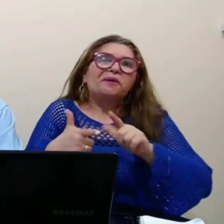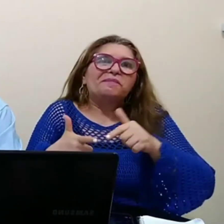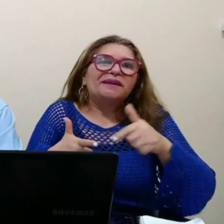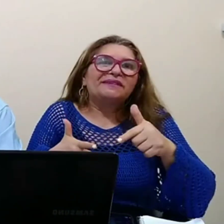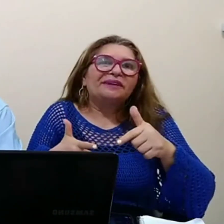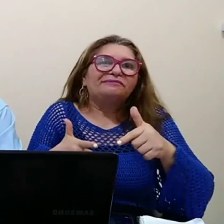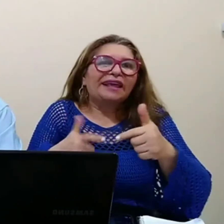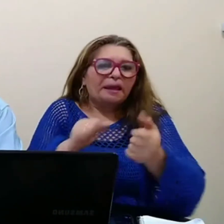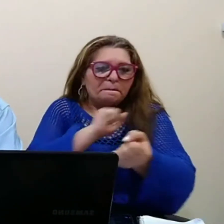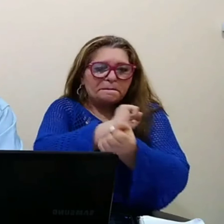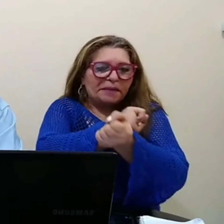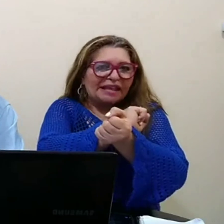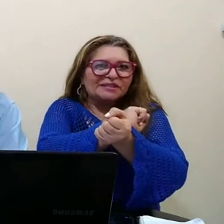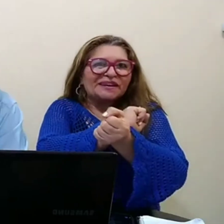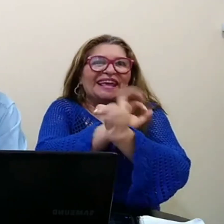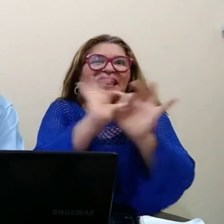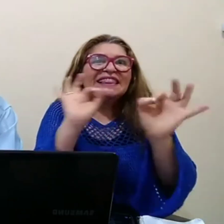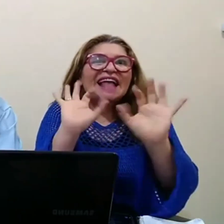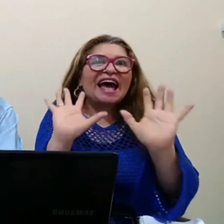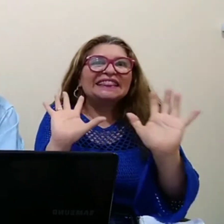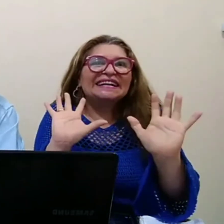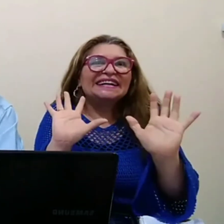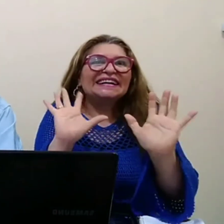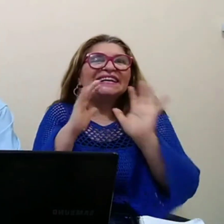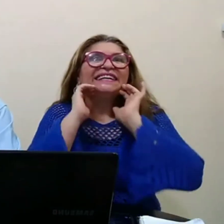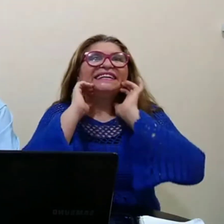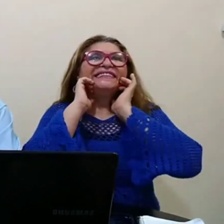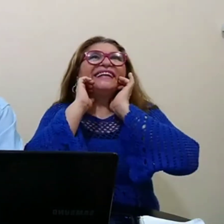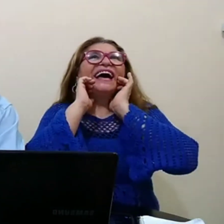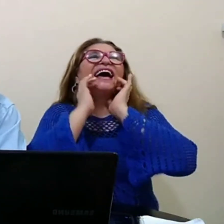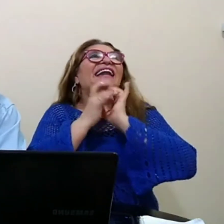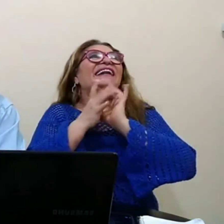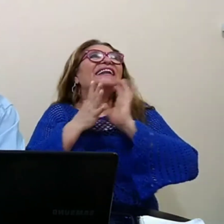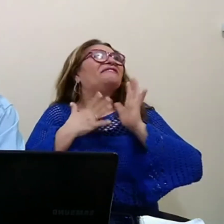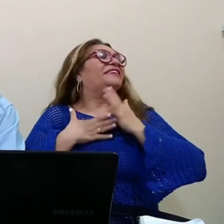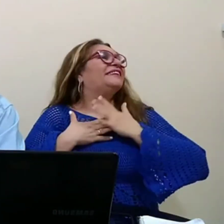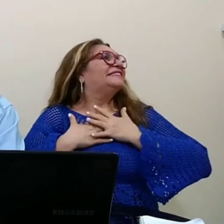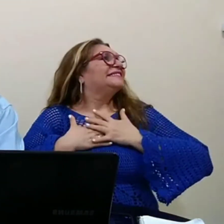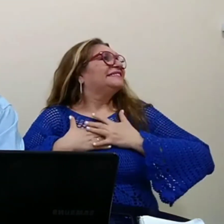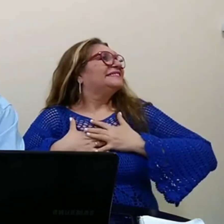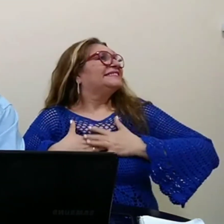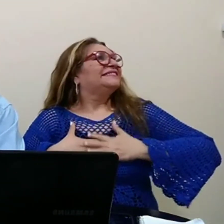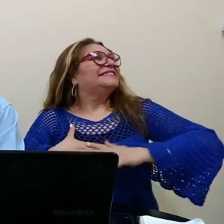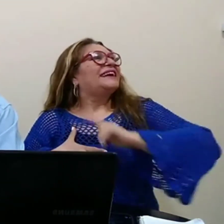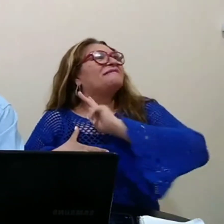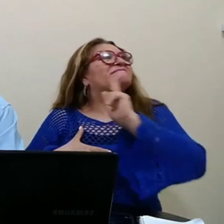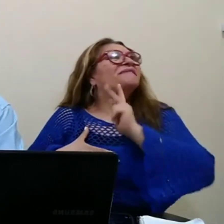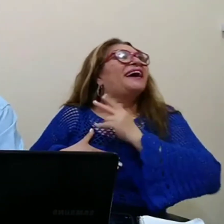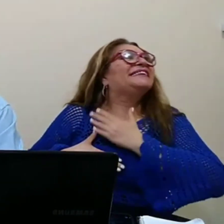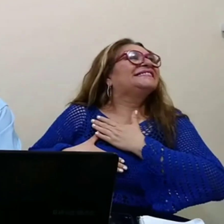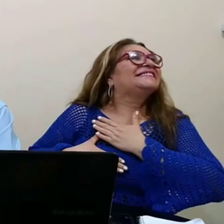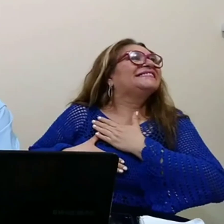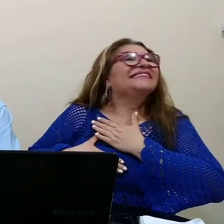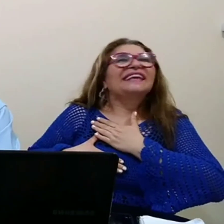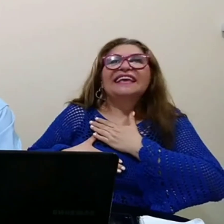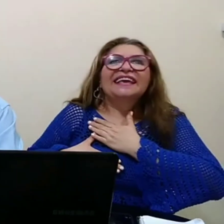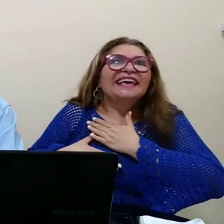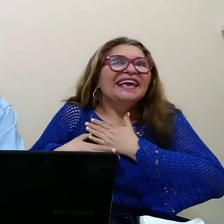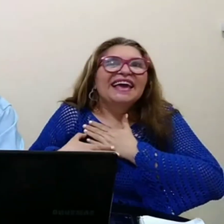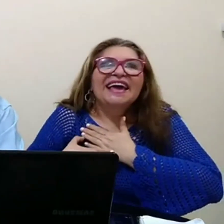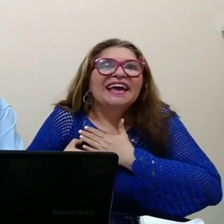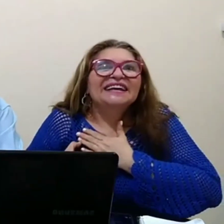prendê-lo, não precisa de mais nada não precisa ter mais medo dele, porque ele